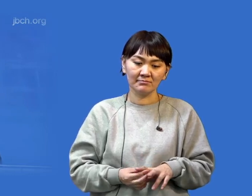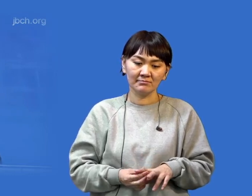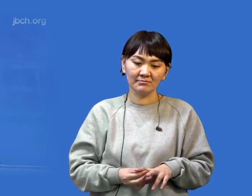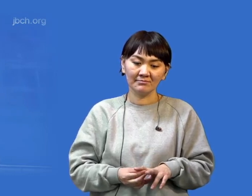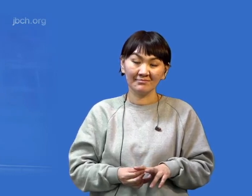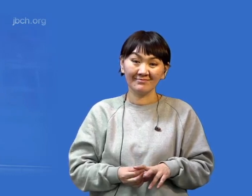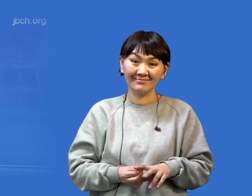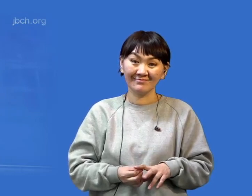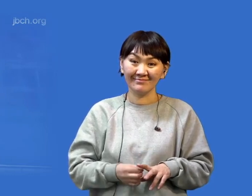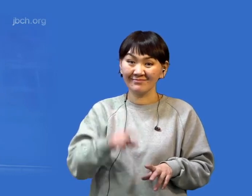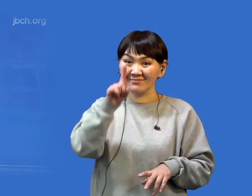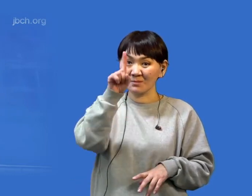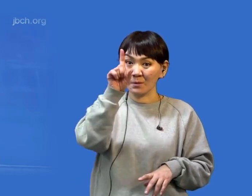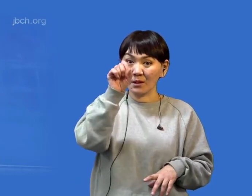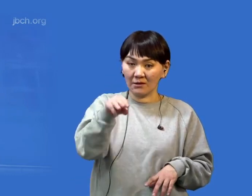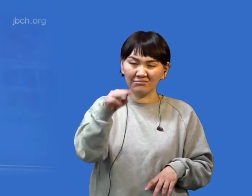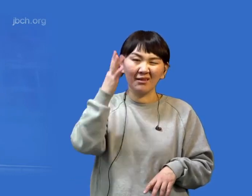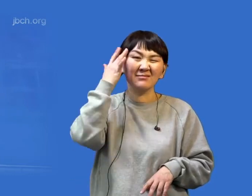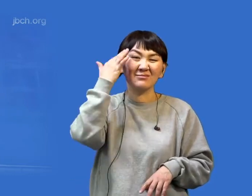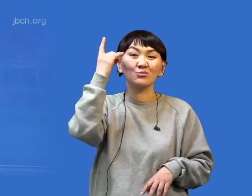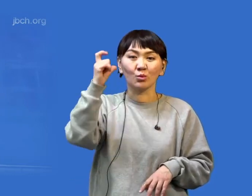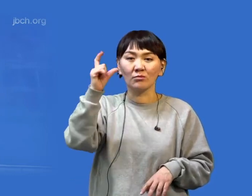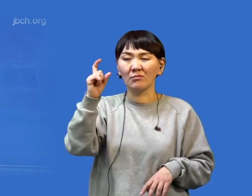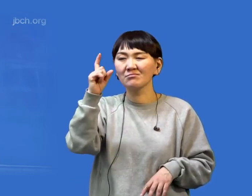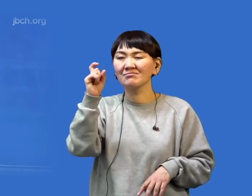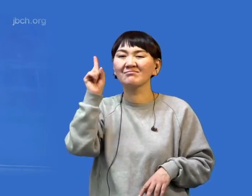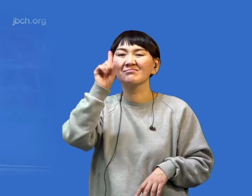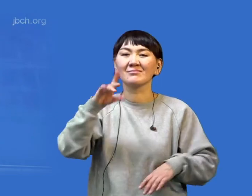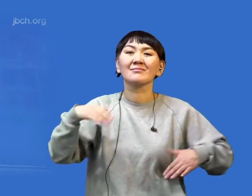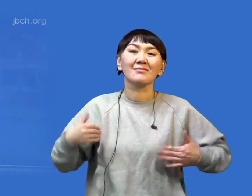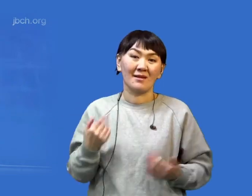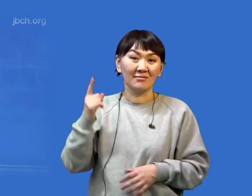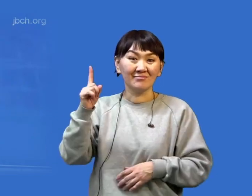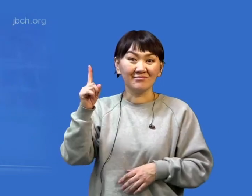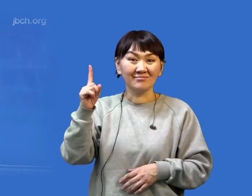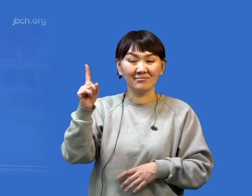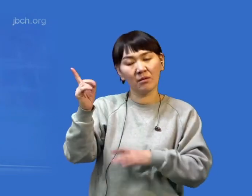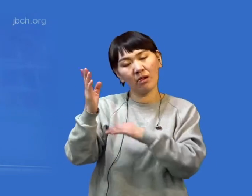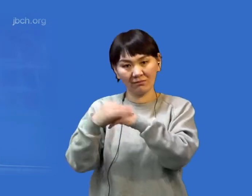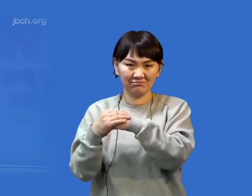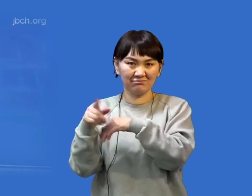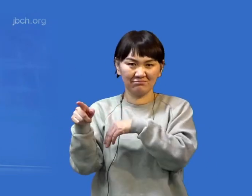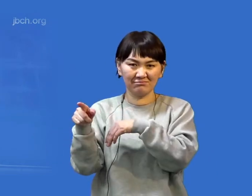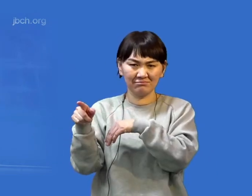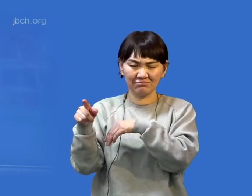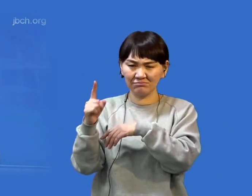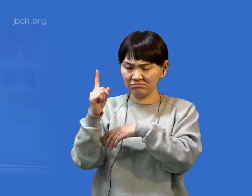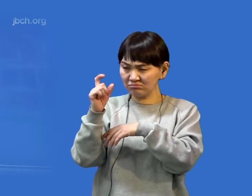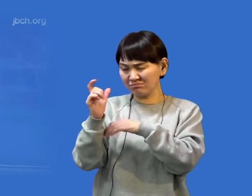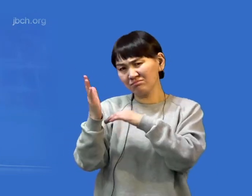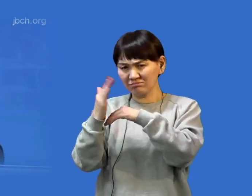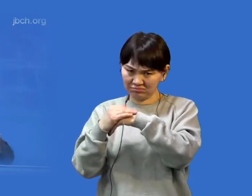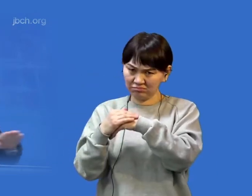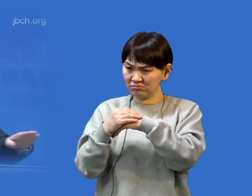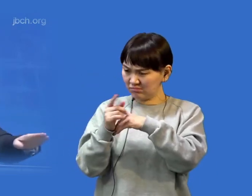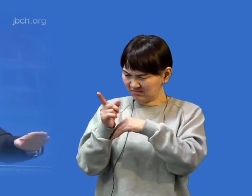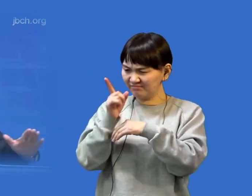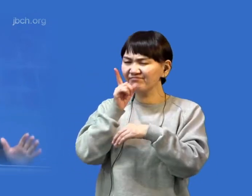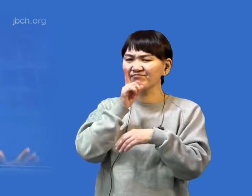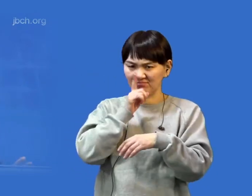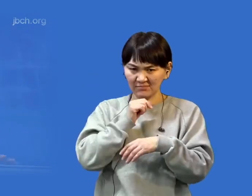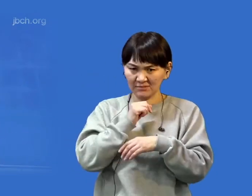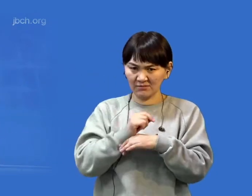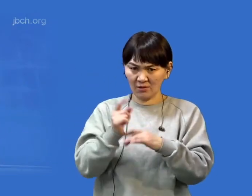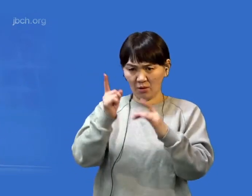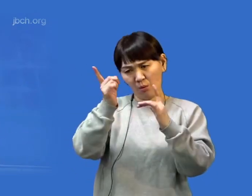Дээ нэг хотод нэг гадаад хүн ганцаараа амьдэрдэг хүн байж тэр хүн өөд улсын юм байна л да. Тэгсэн орон нарсан чинь зүгээр орон доор